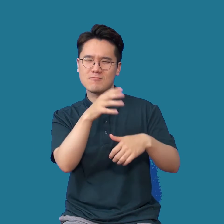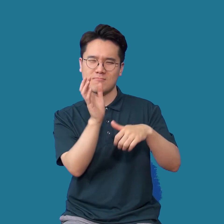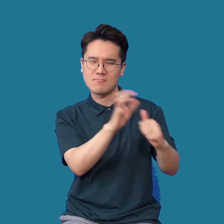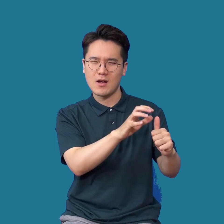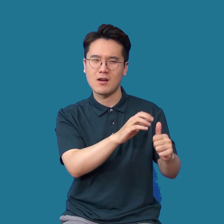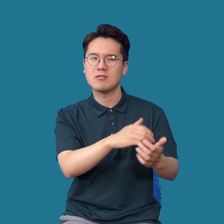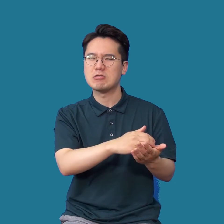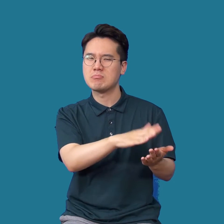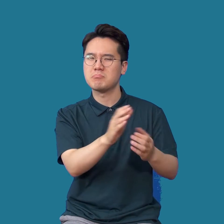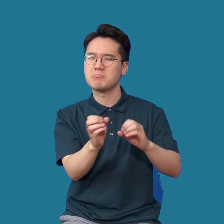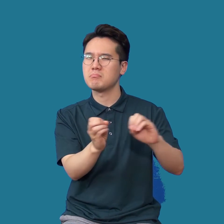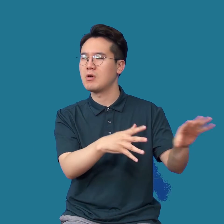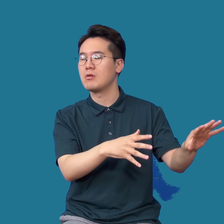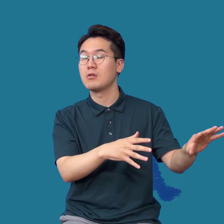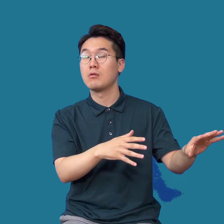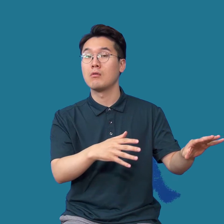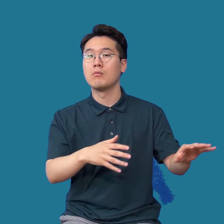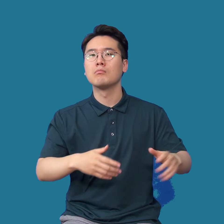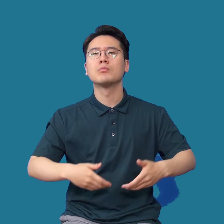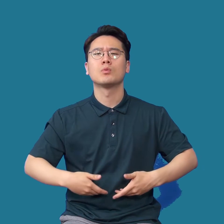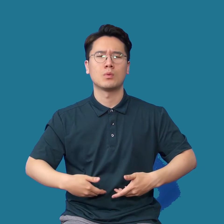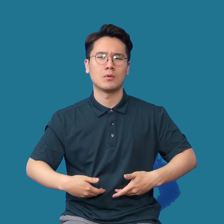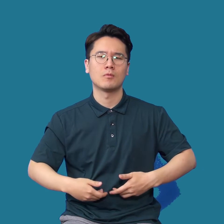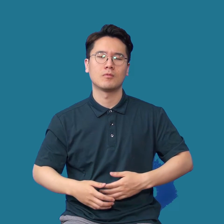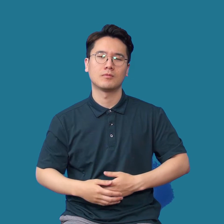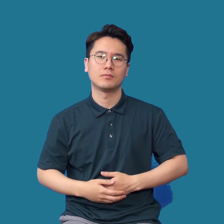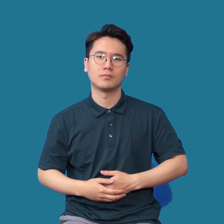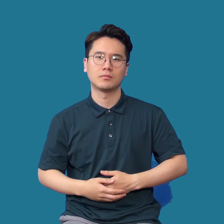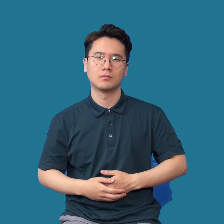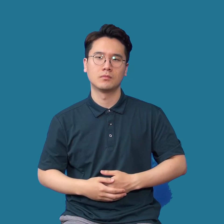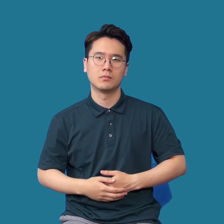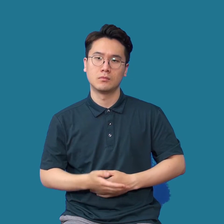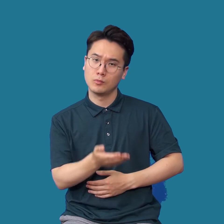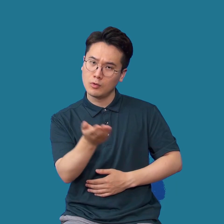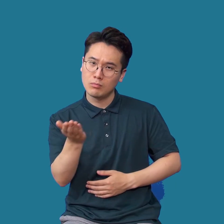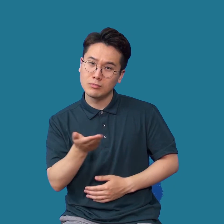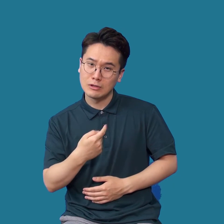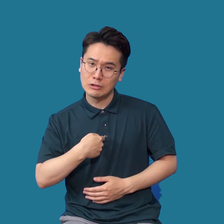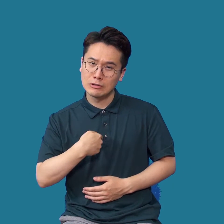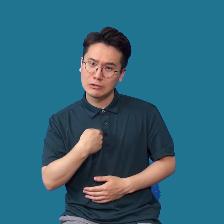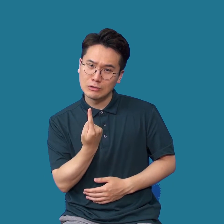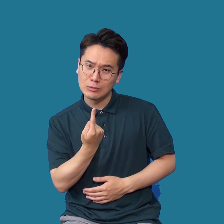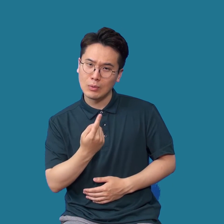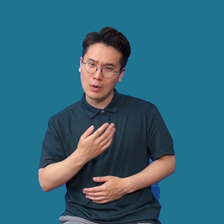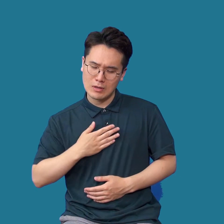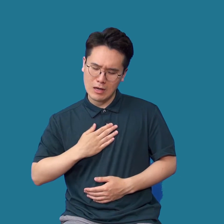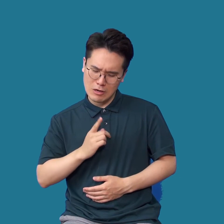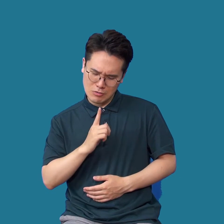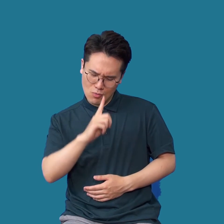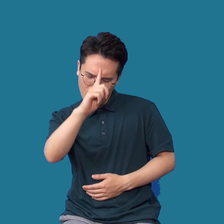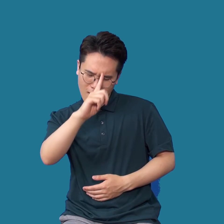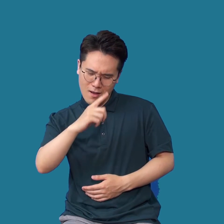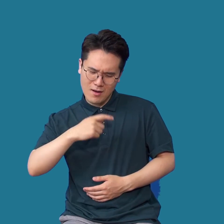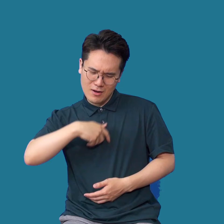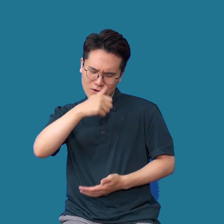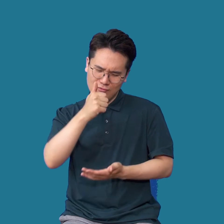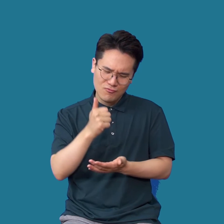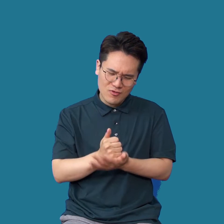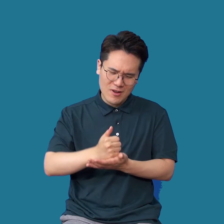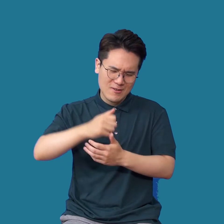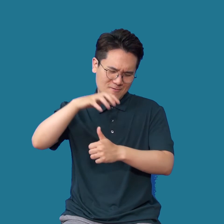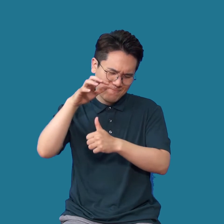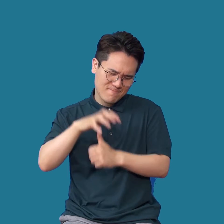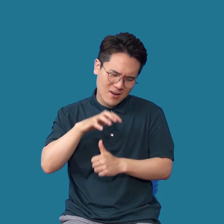합니다. 혹시 자기가 자기를 고발하고 있지는 않습니까? 자기 스스로를